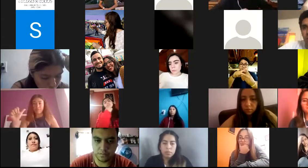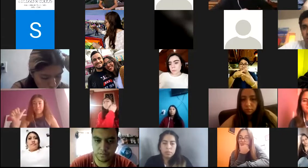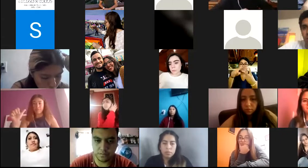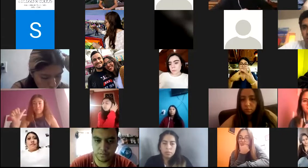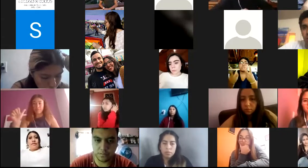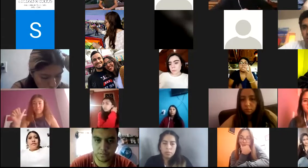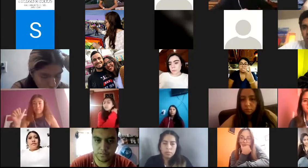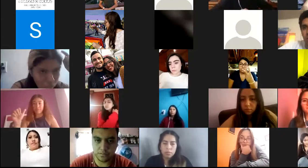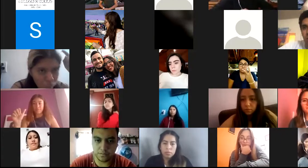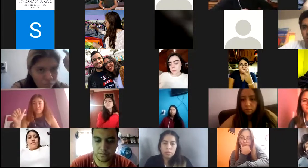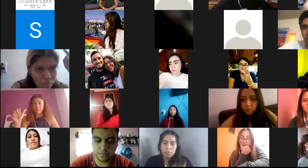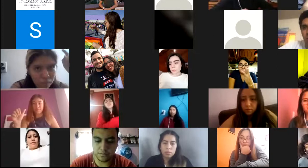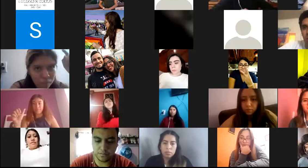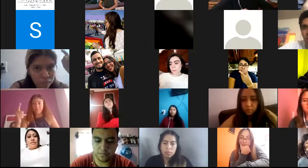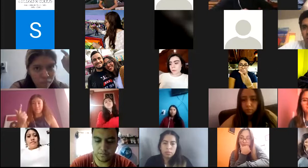Ay, me echa mucho gel.